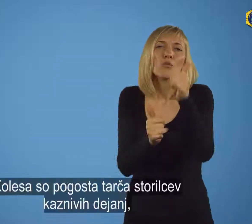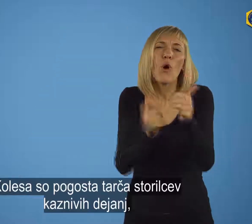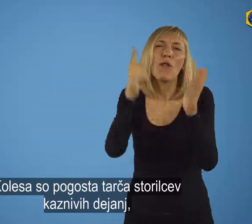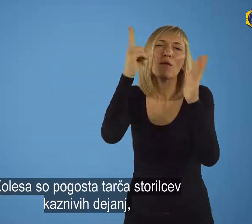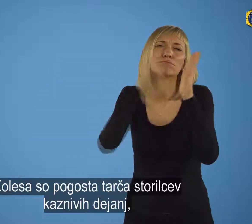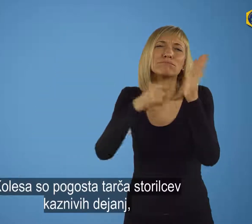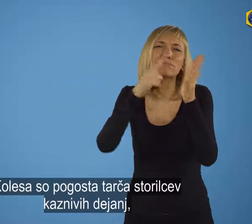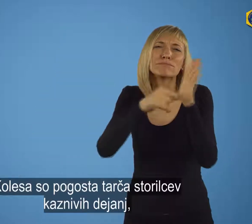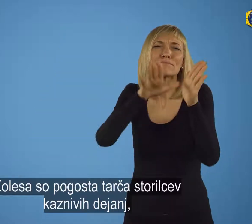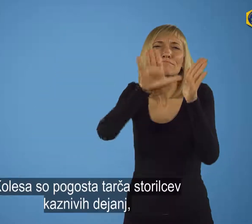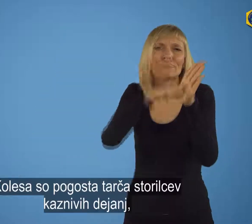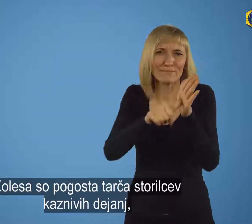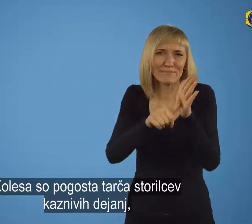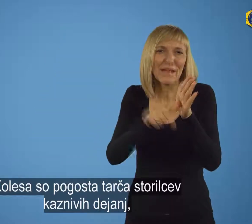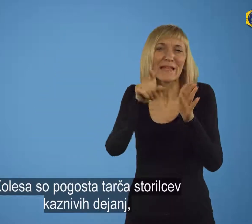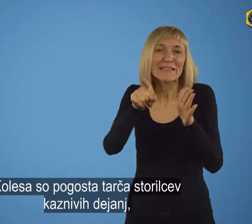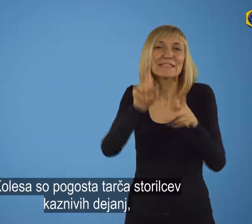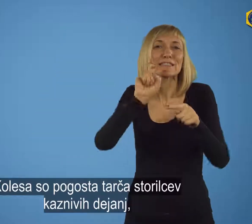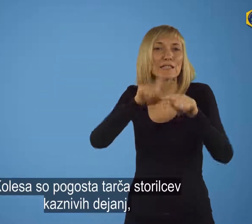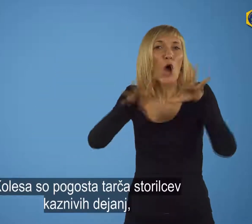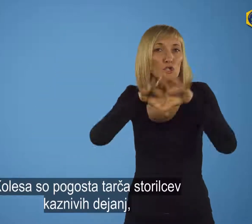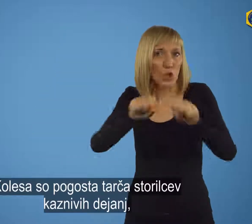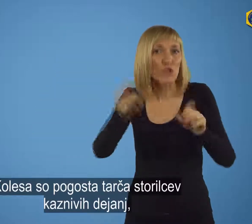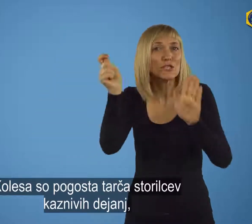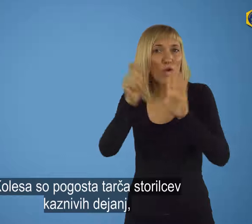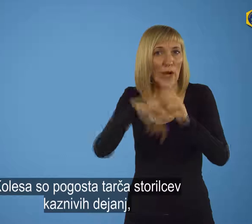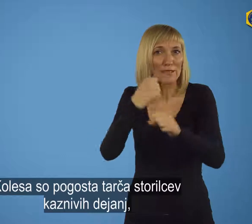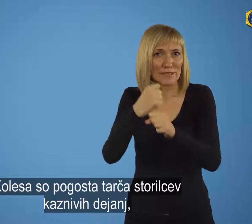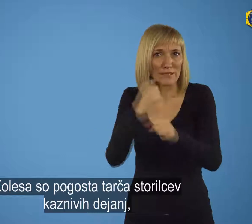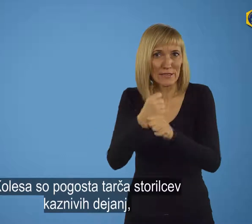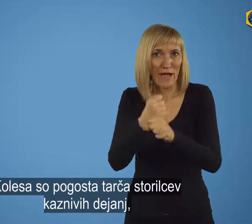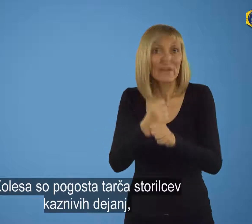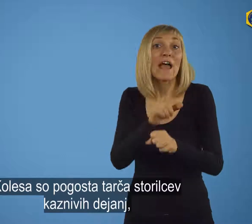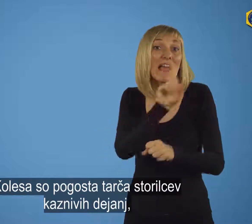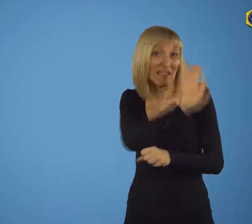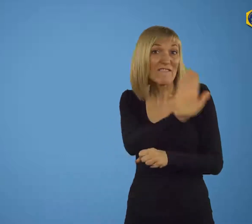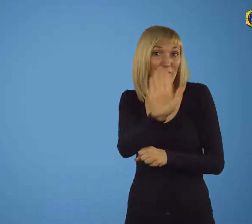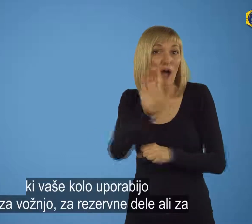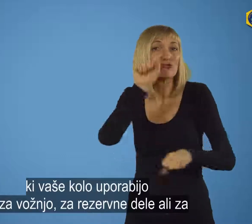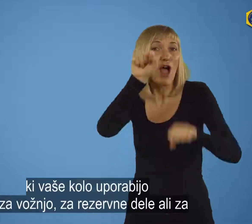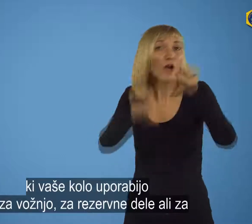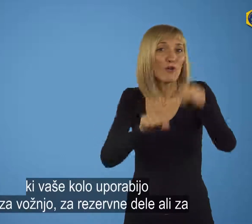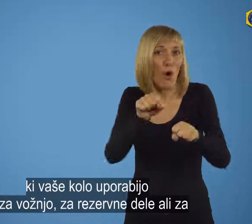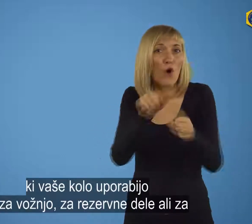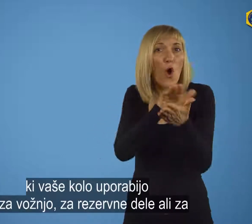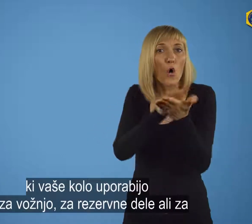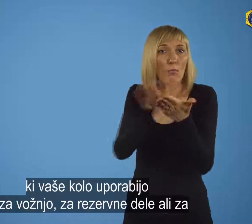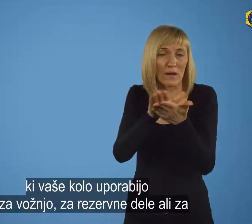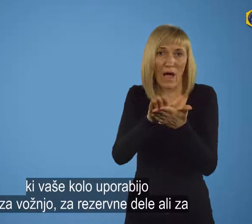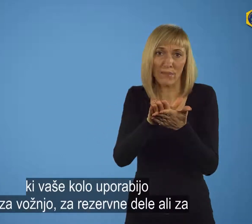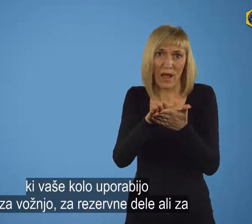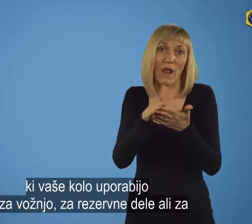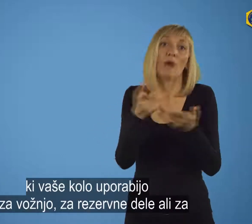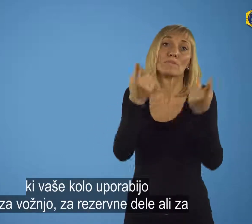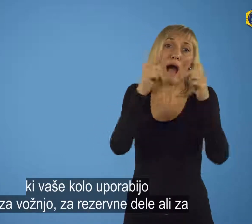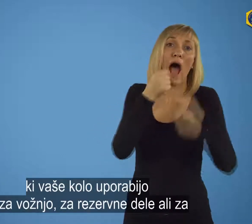Kolesa so pogosto tarča storilcev kaznivih dejanj, ki vaše kolo uporabijo le za vožnjo, za rezervne dele ali za